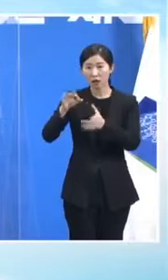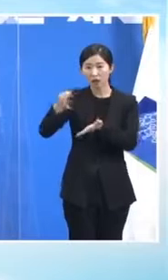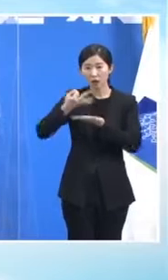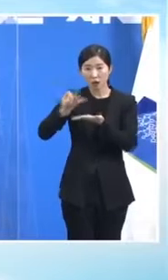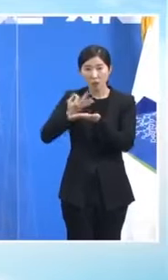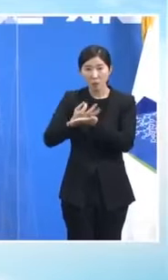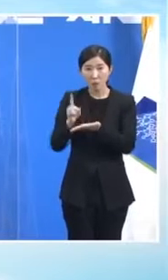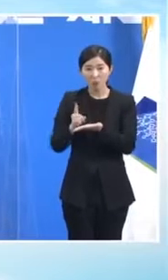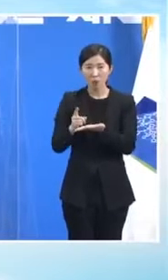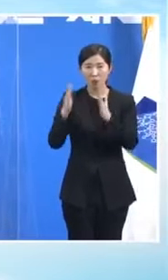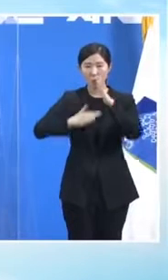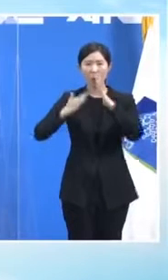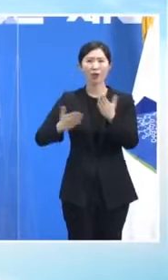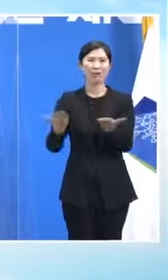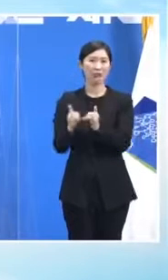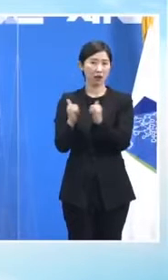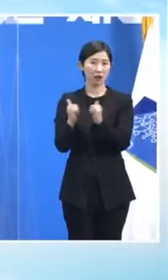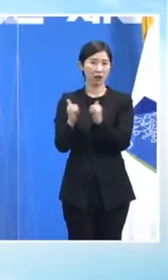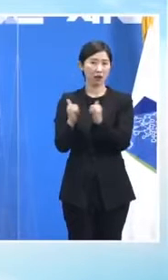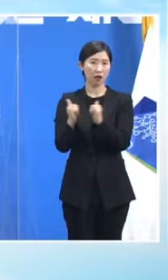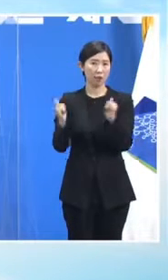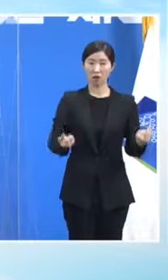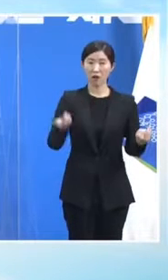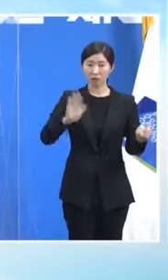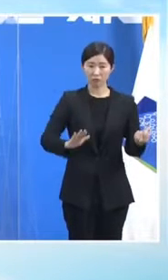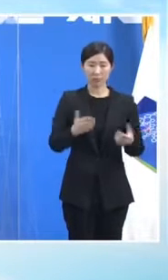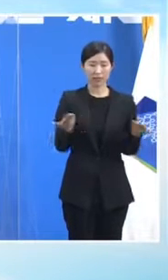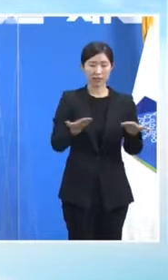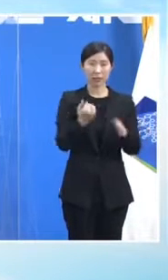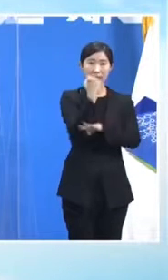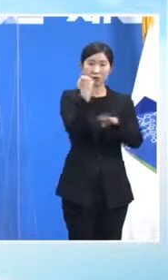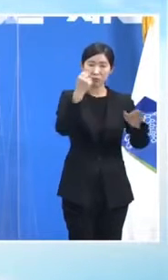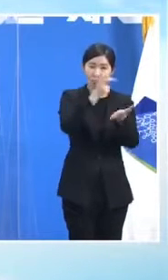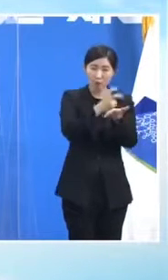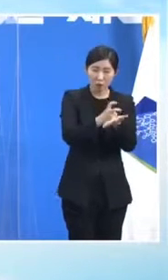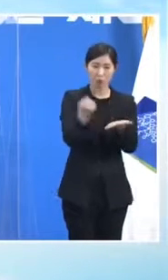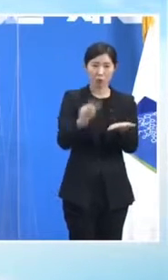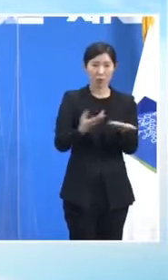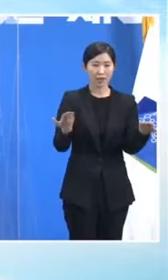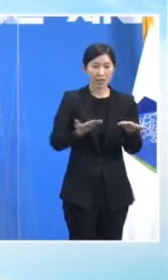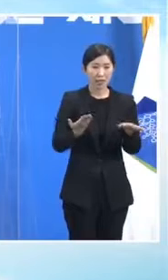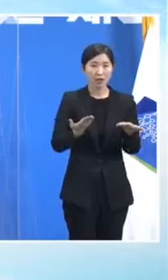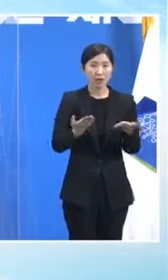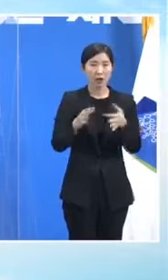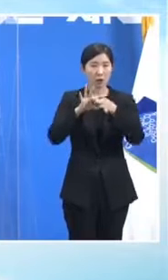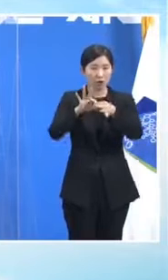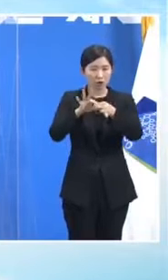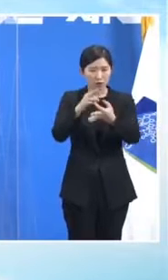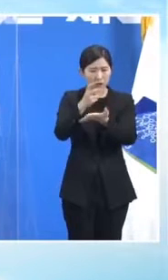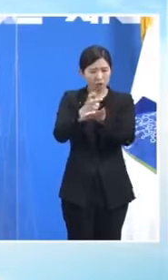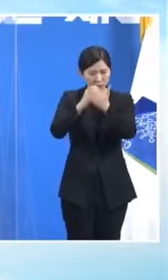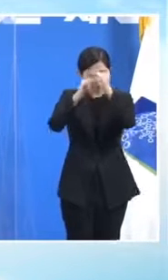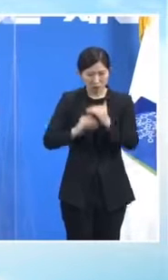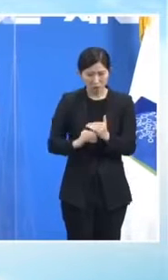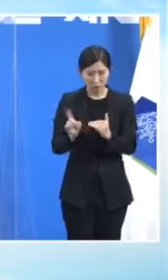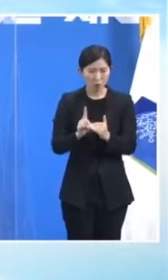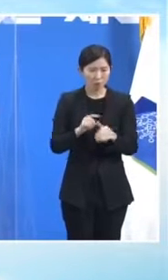지위에 있으면서도 현 근로기준법 등 노동관계 법령으로부터 보호받지는 못하고